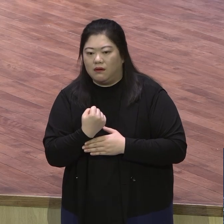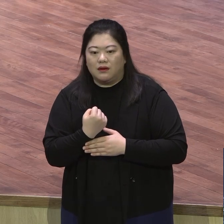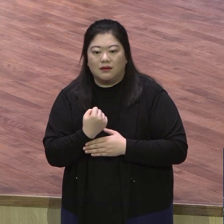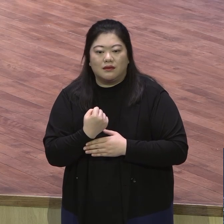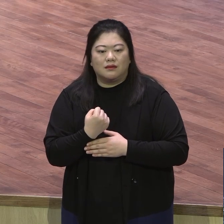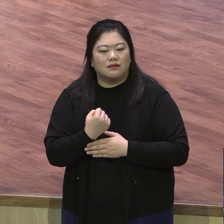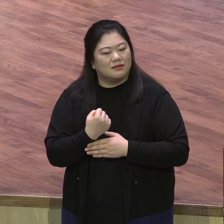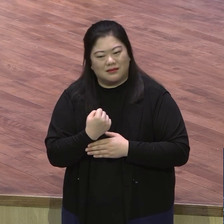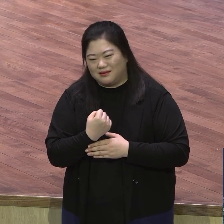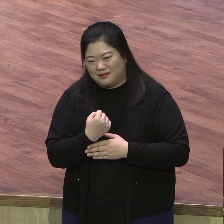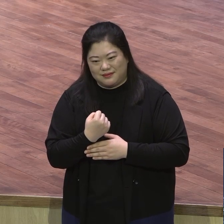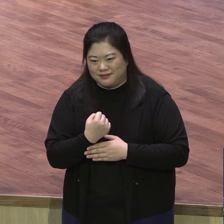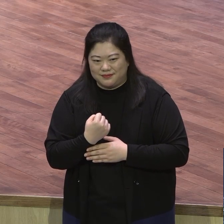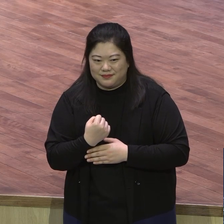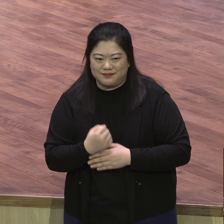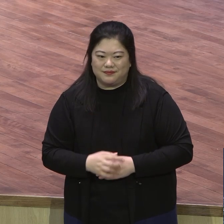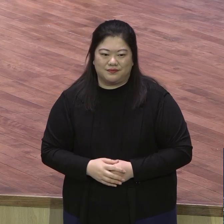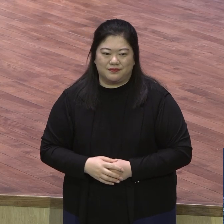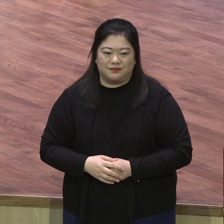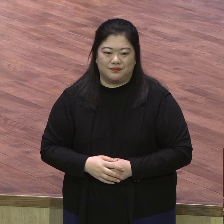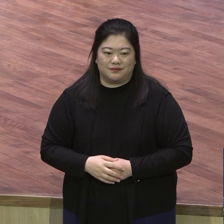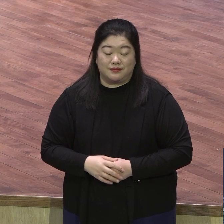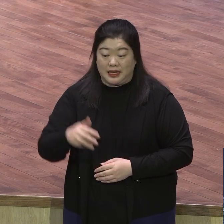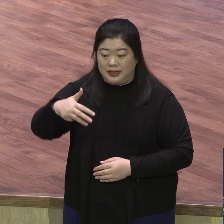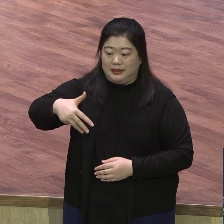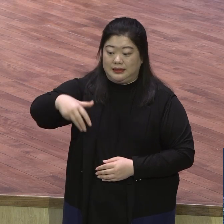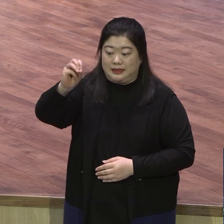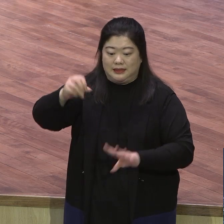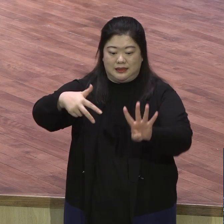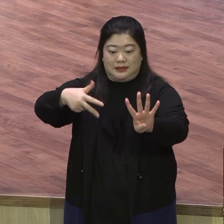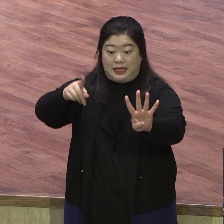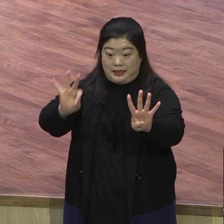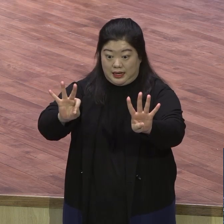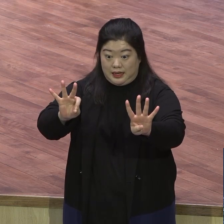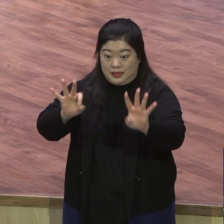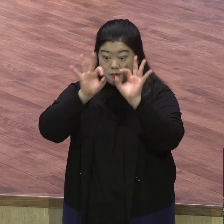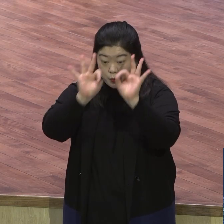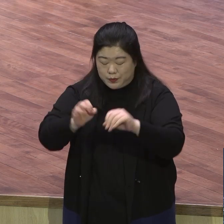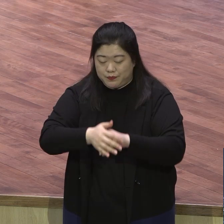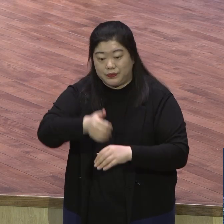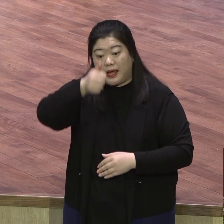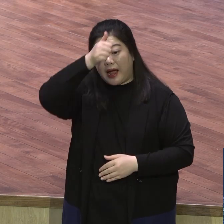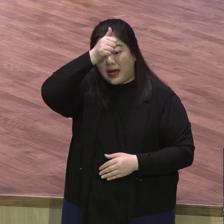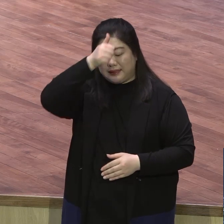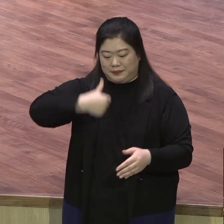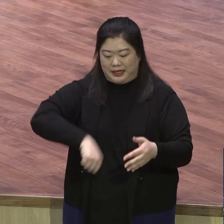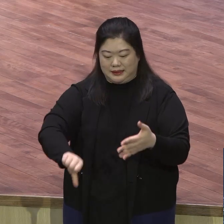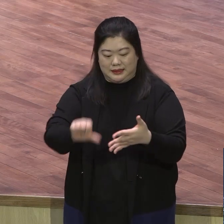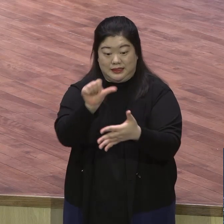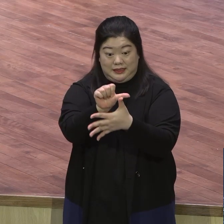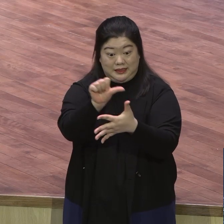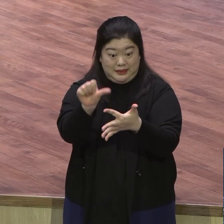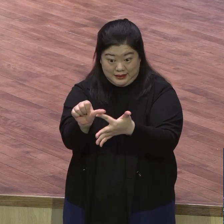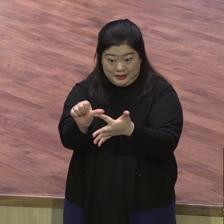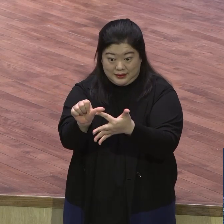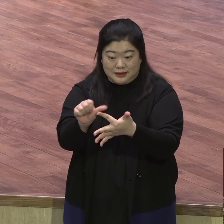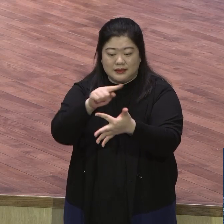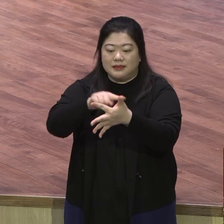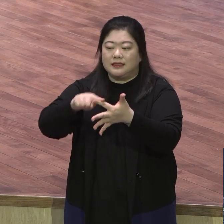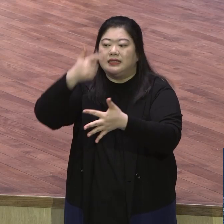상세기 사장에 보면 가인과 아벨이 하나님 앞에 제사를 드렸는데 가인의 제사는